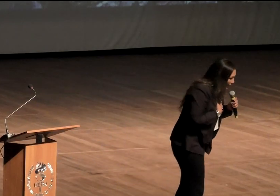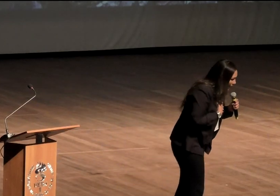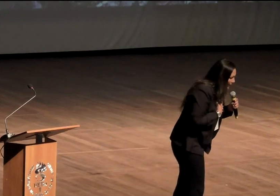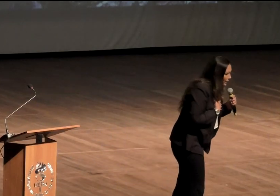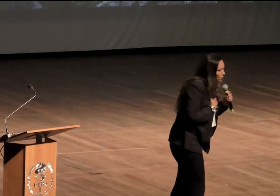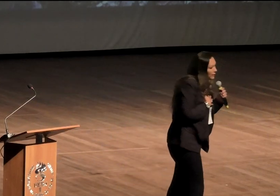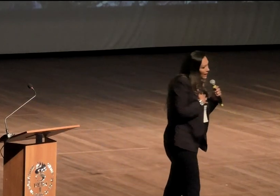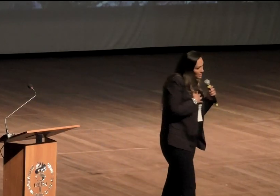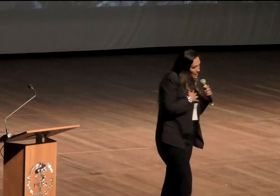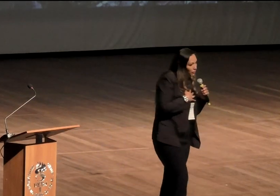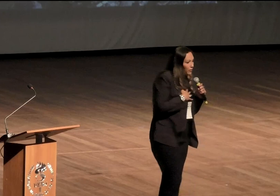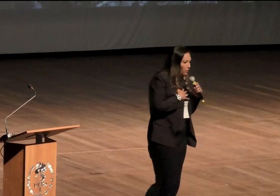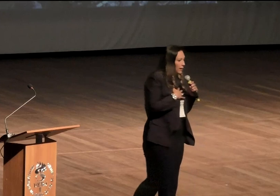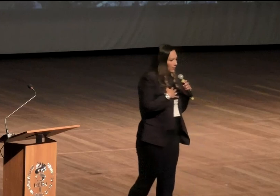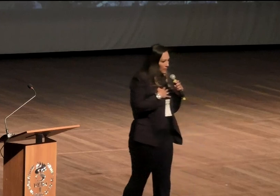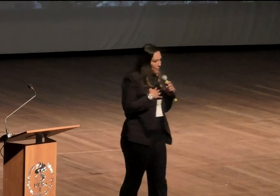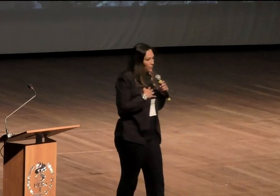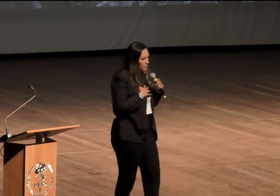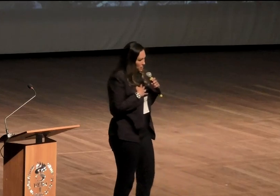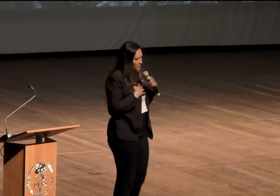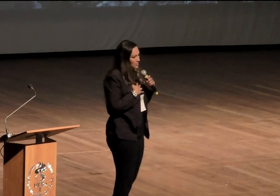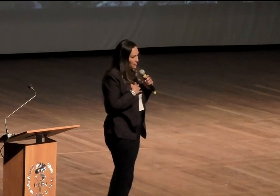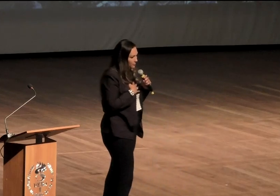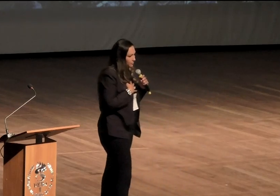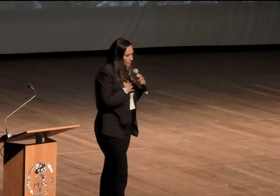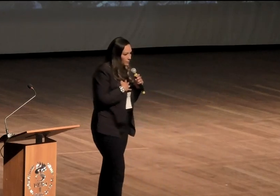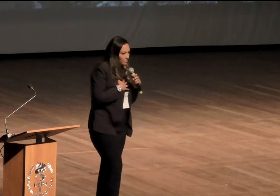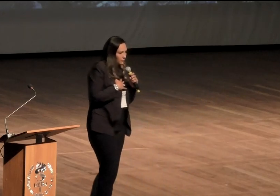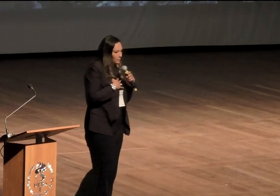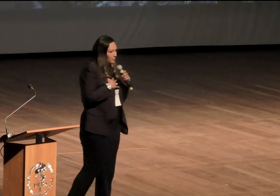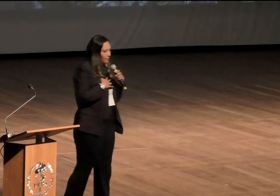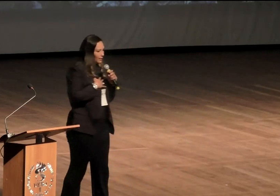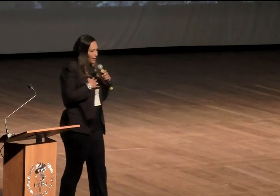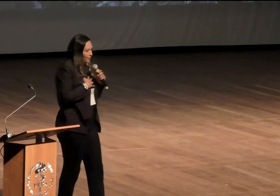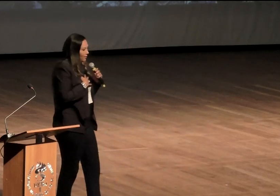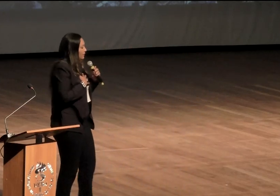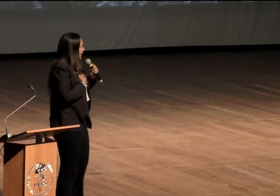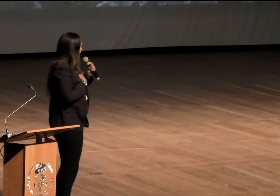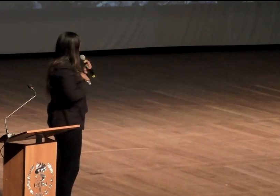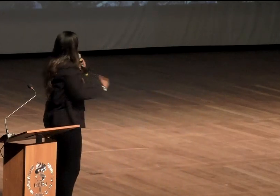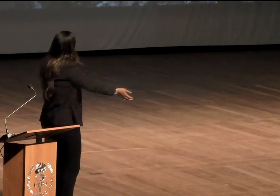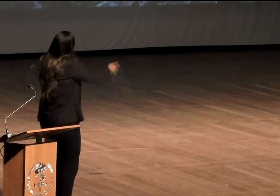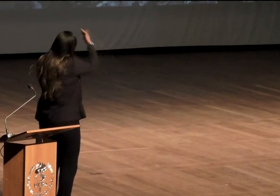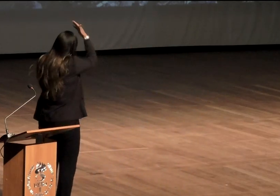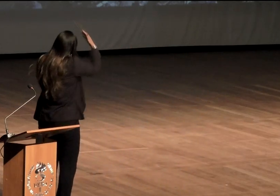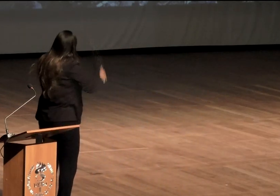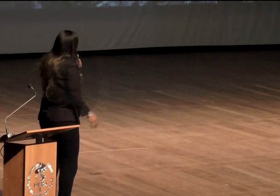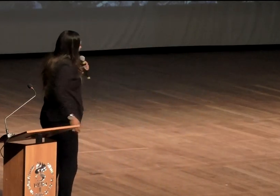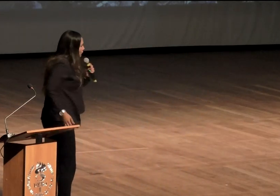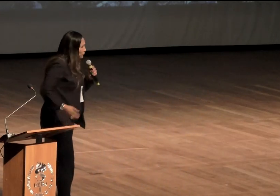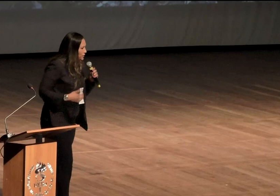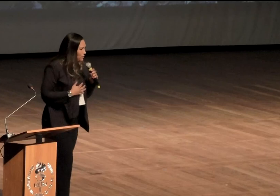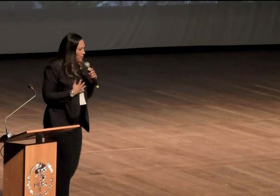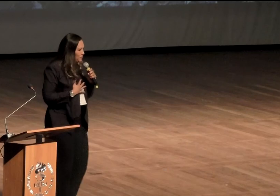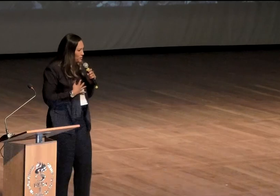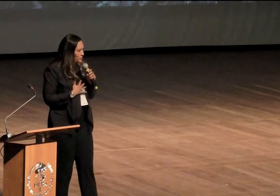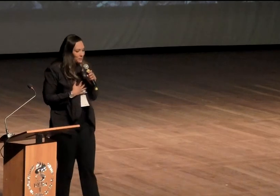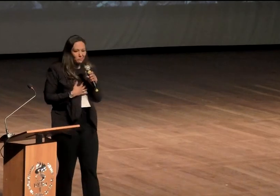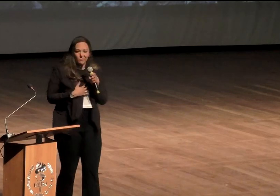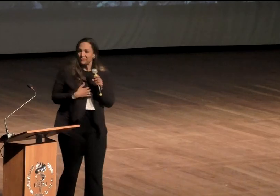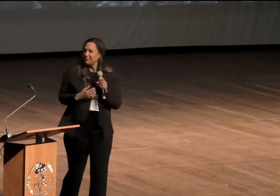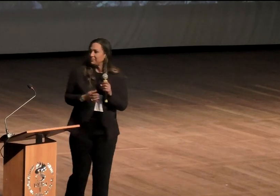trazer aquilo que é Desafio ainda para nossa gestão né então vamos lá ver o vídeo